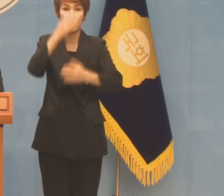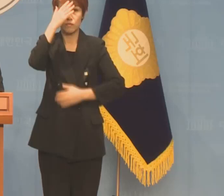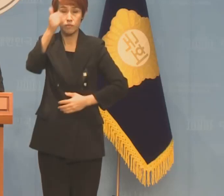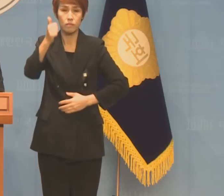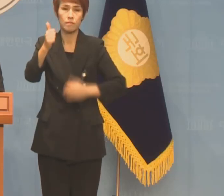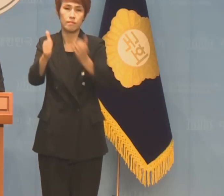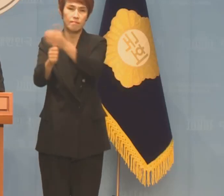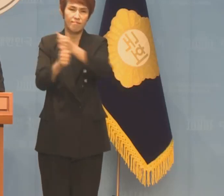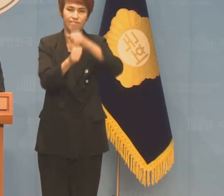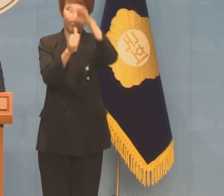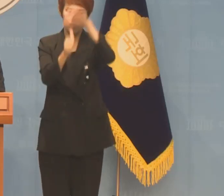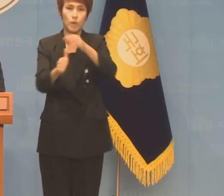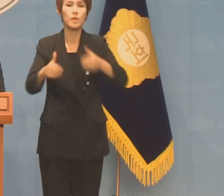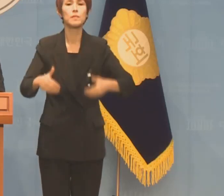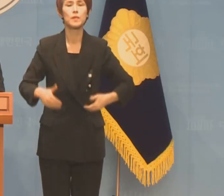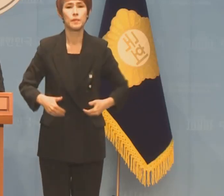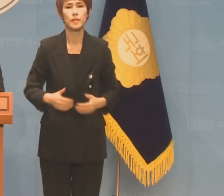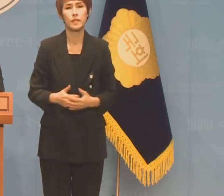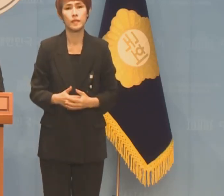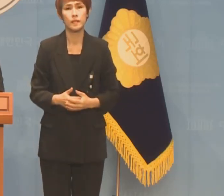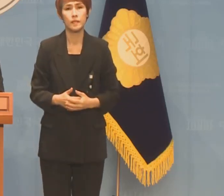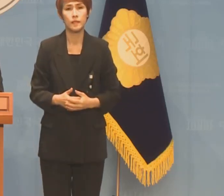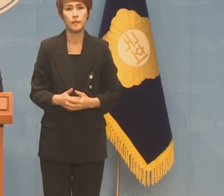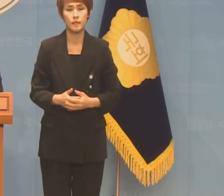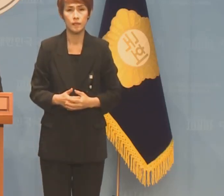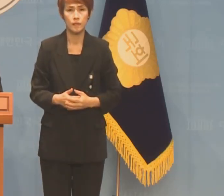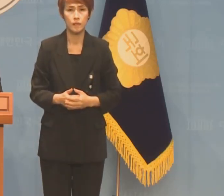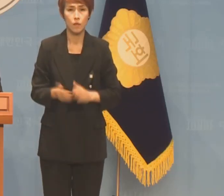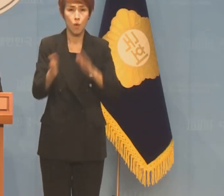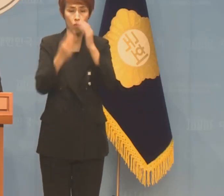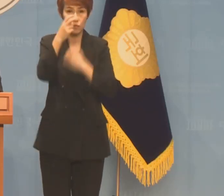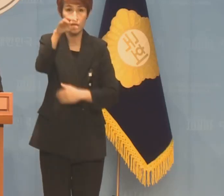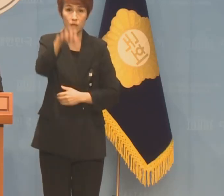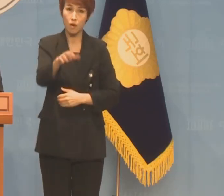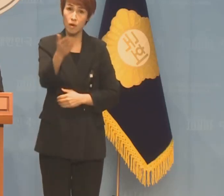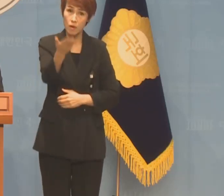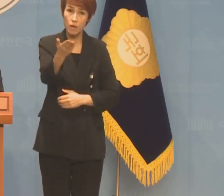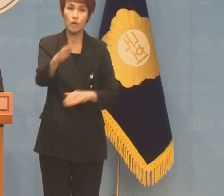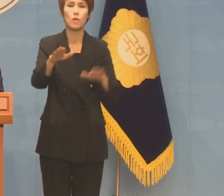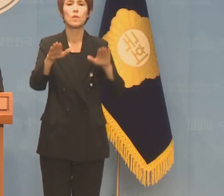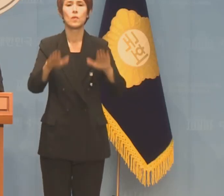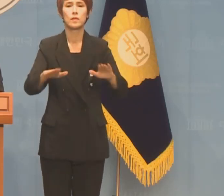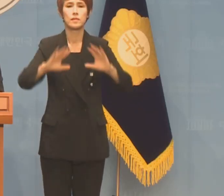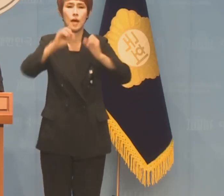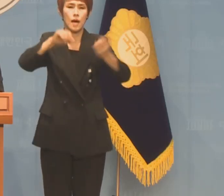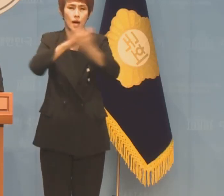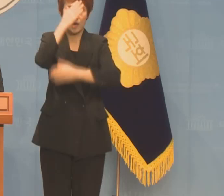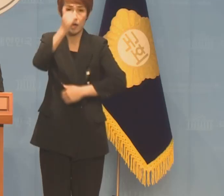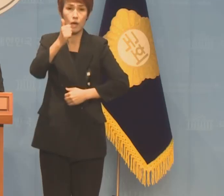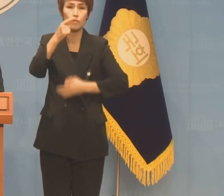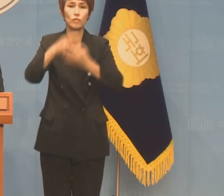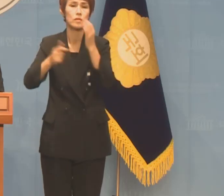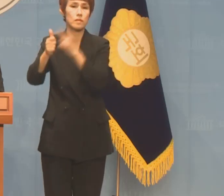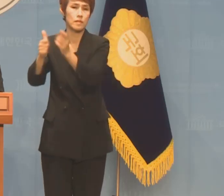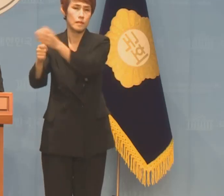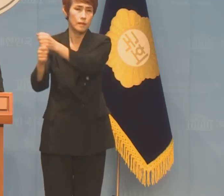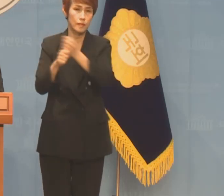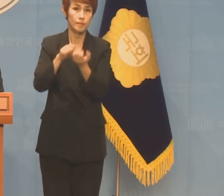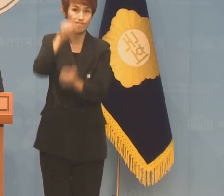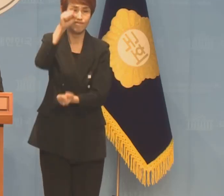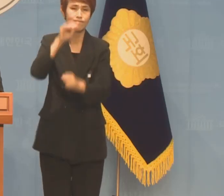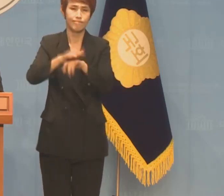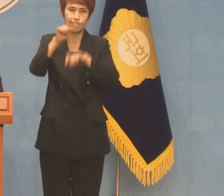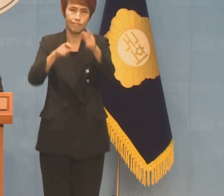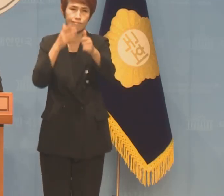합니다. 거듭 강조합니다. 공수처는 당장 오늘 내란 숙의 윤석열 체포영장을